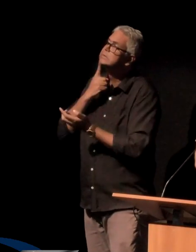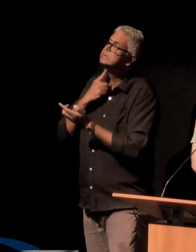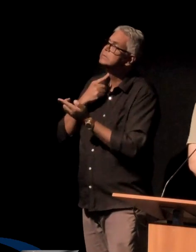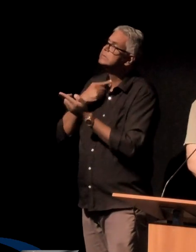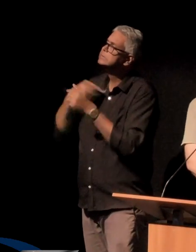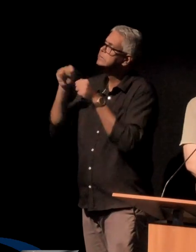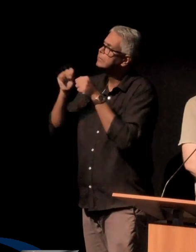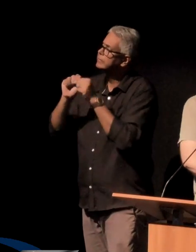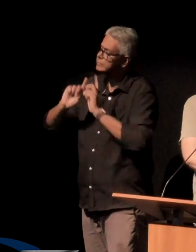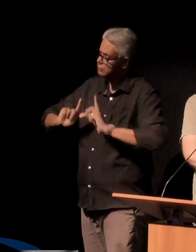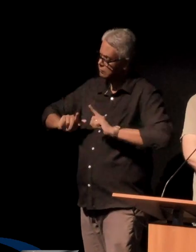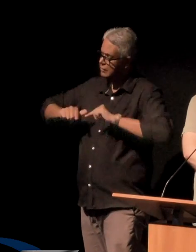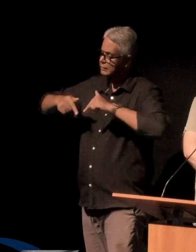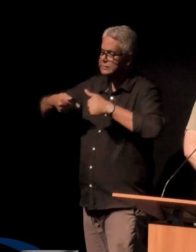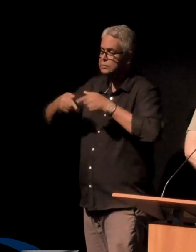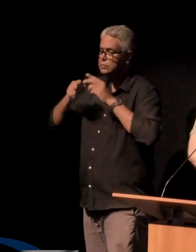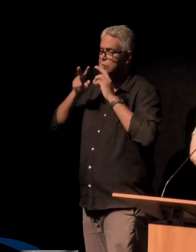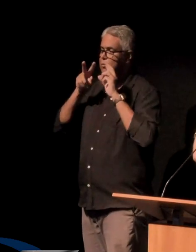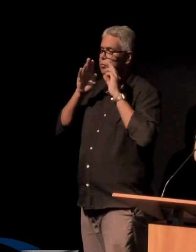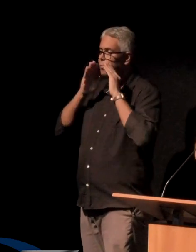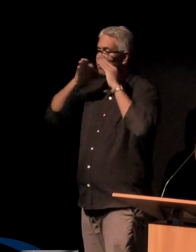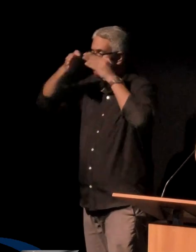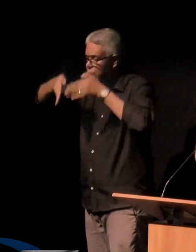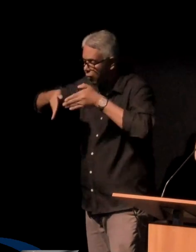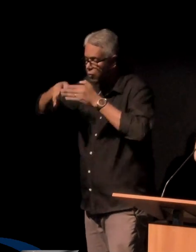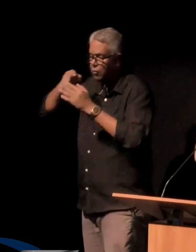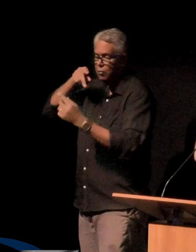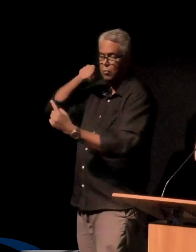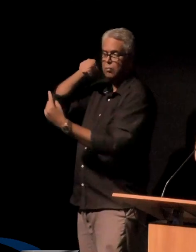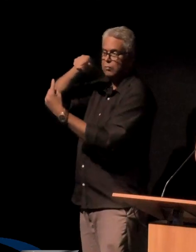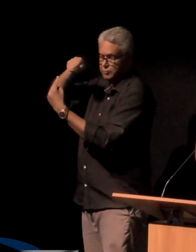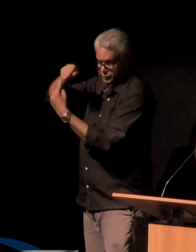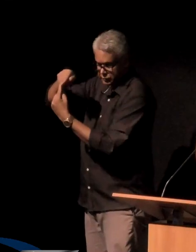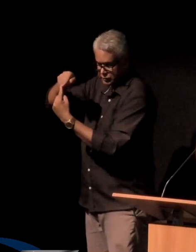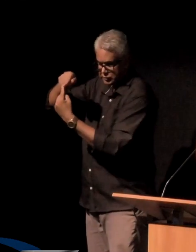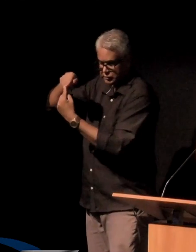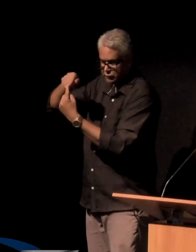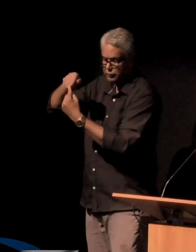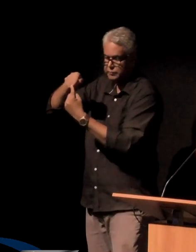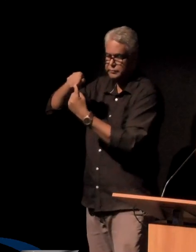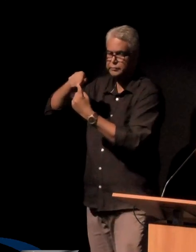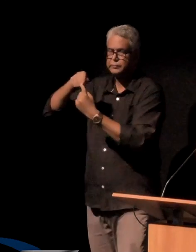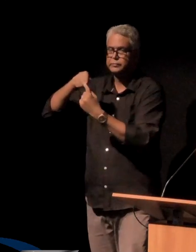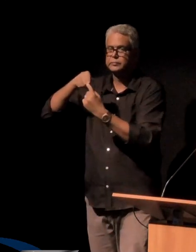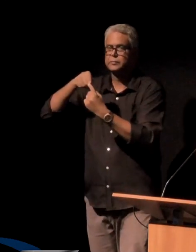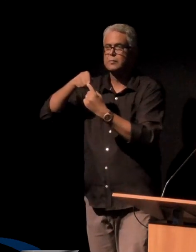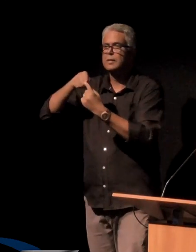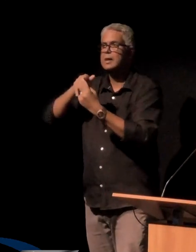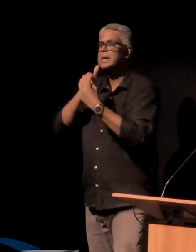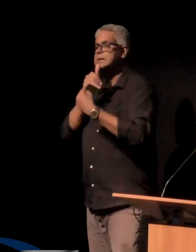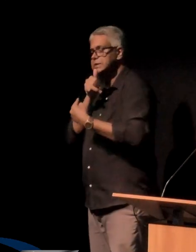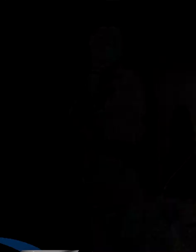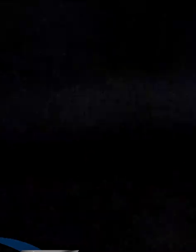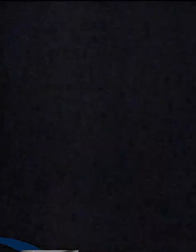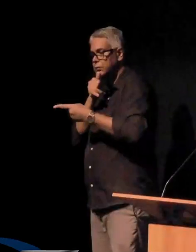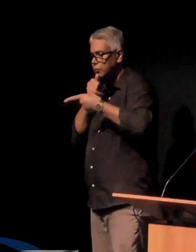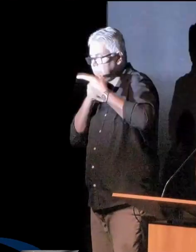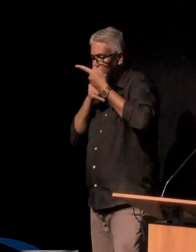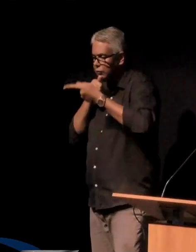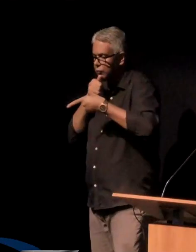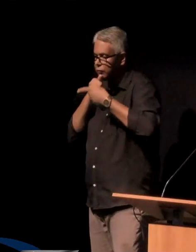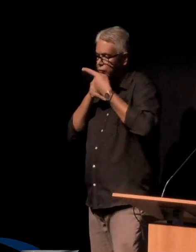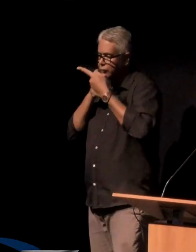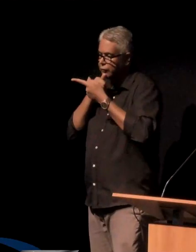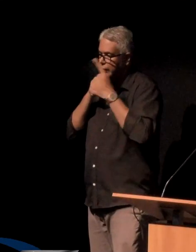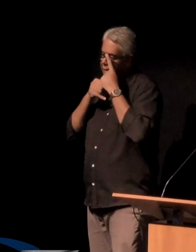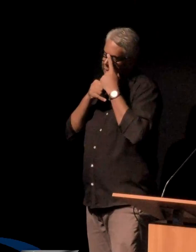com foco sei lá em alguma necessidade alimentar especial específica por exemplo vou falar de intolerância